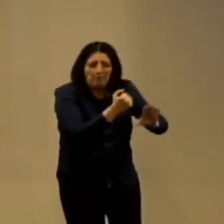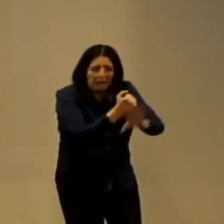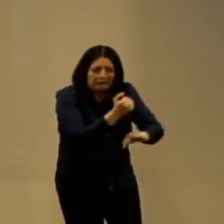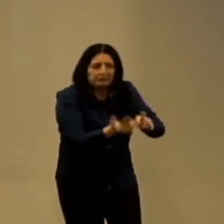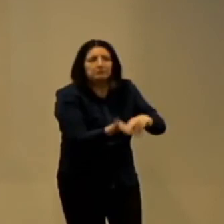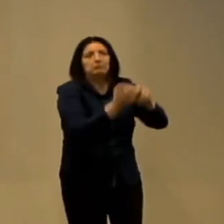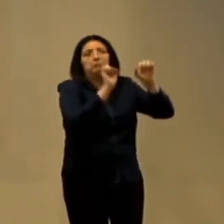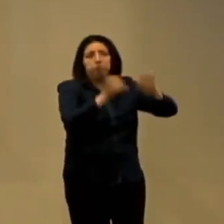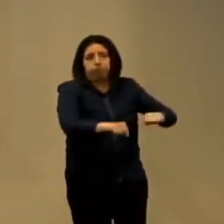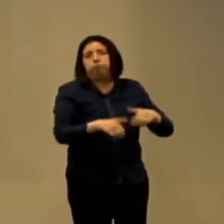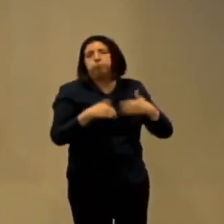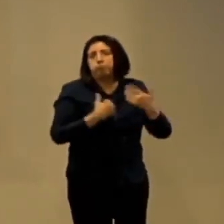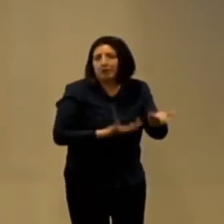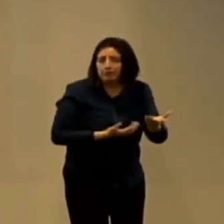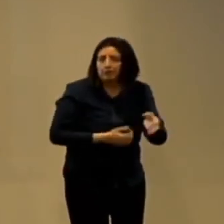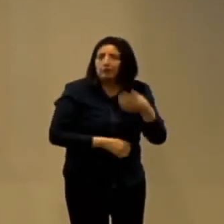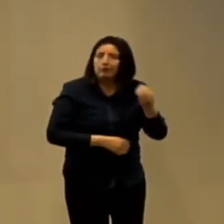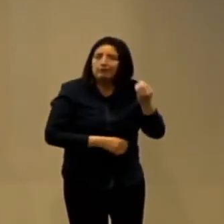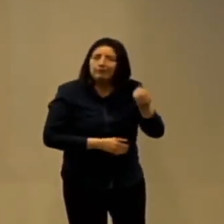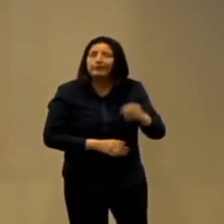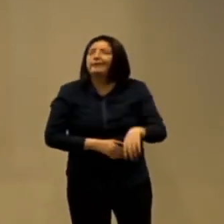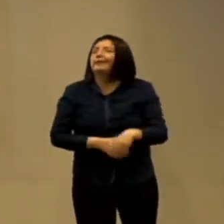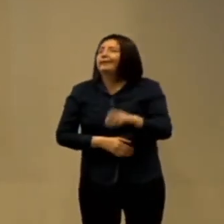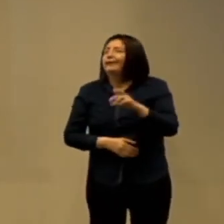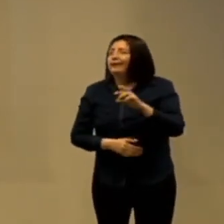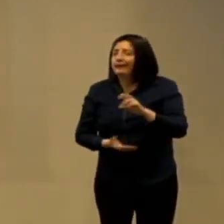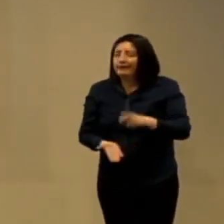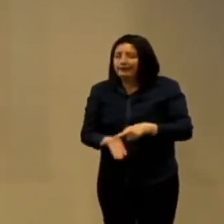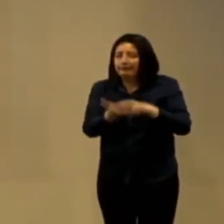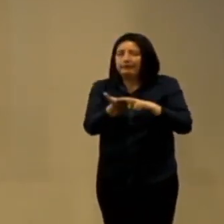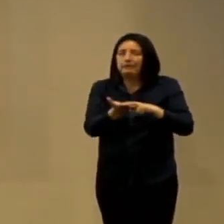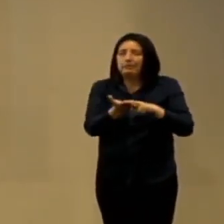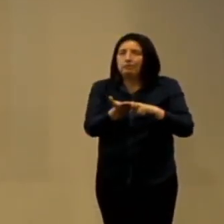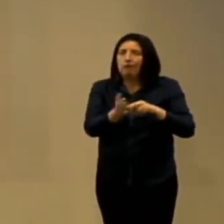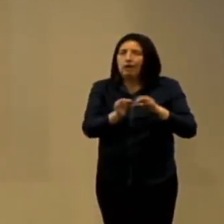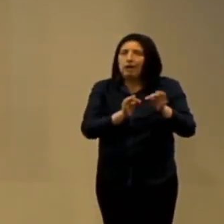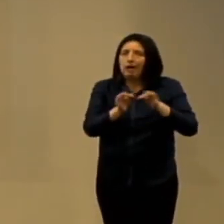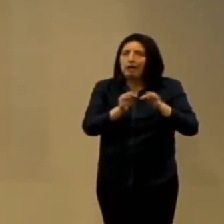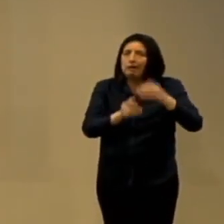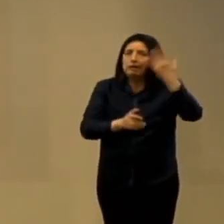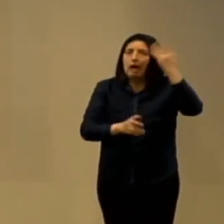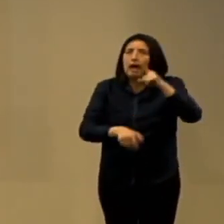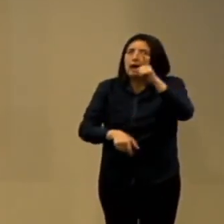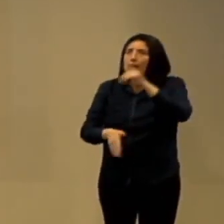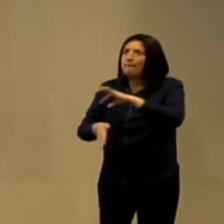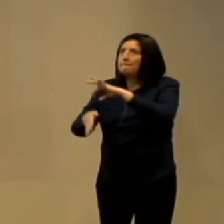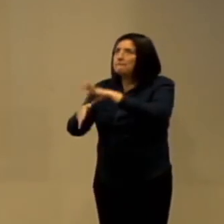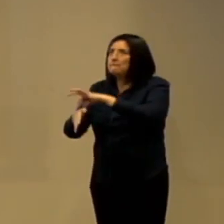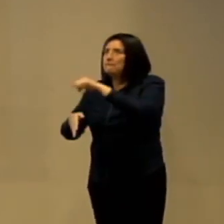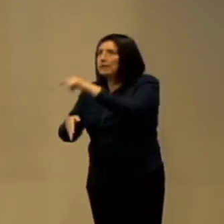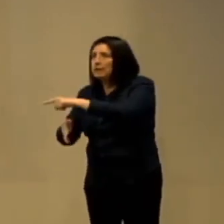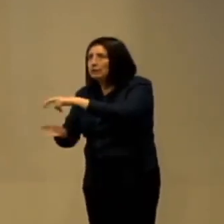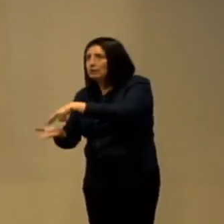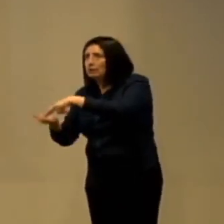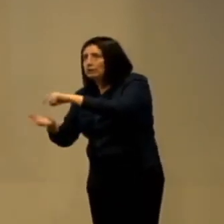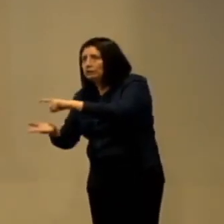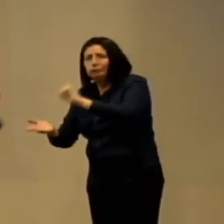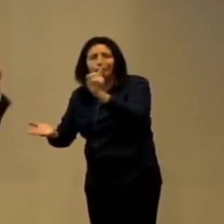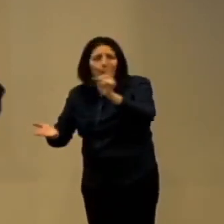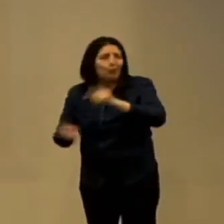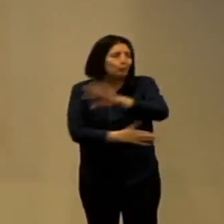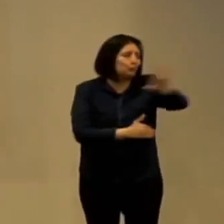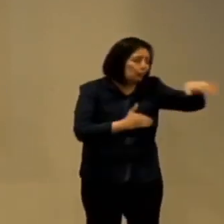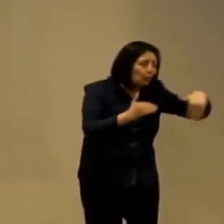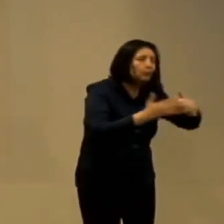puede hacer. ¿Por qué? Porque nuestro concepto de rehabilitación es mucho más amplio, no es del médico rehabilitador. Todos rehabilitamos,